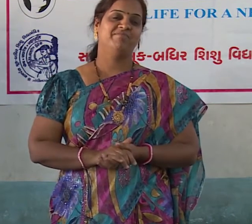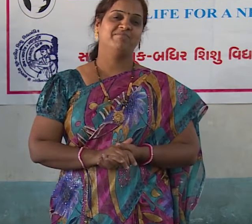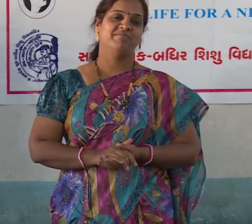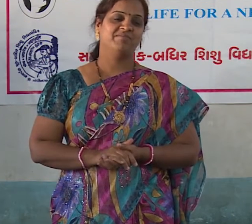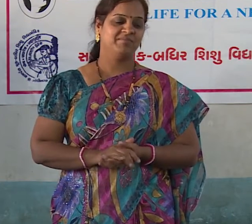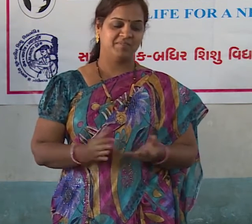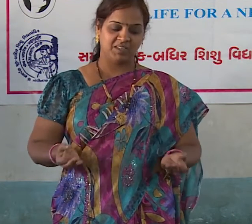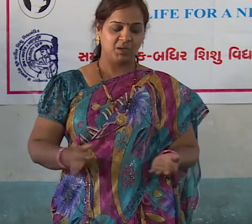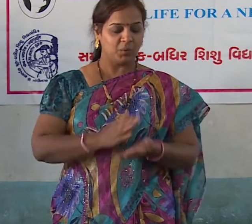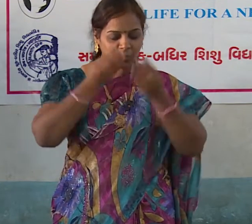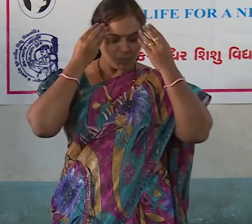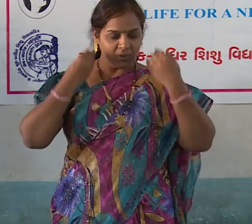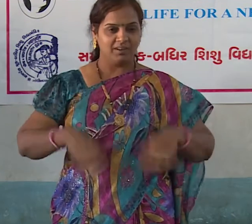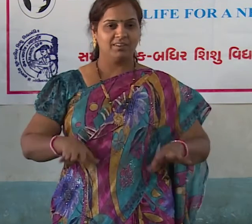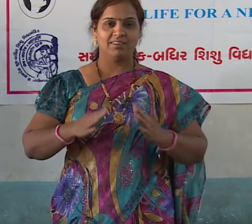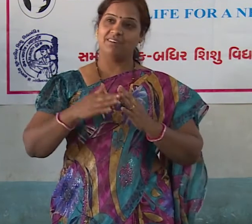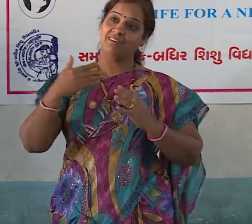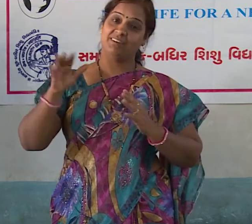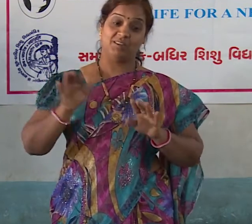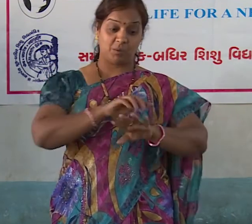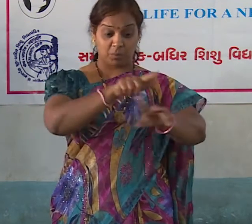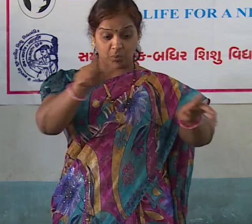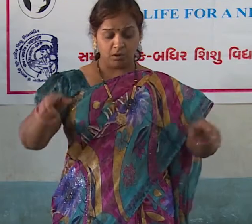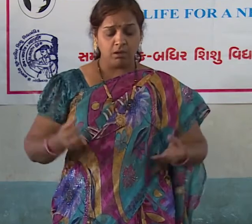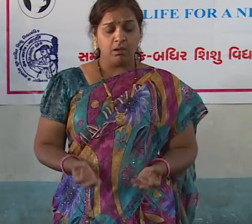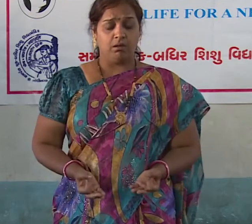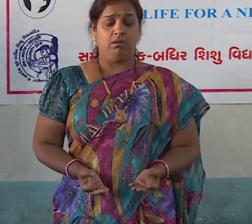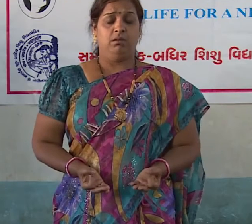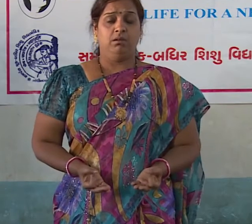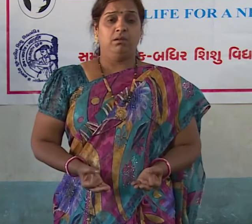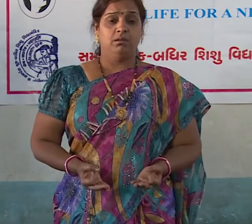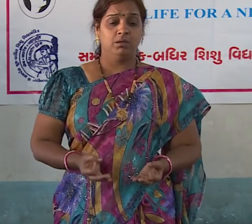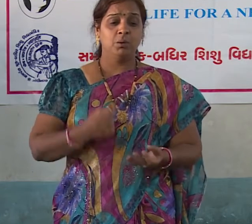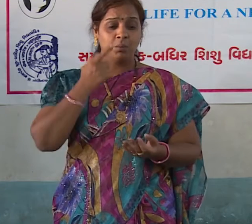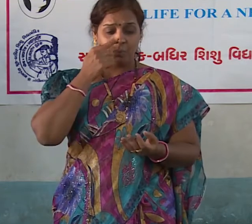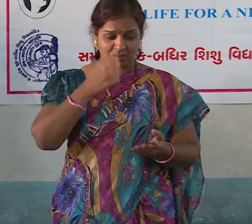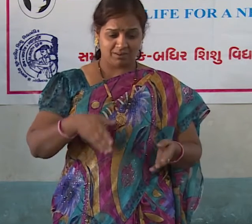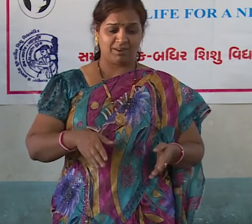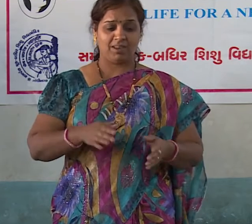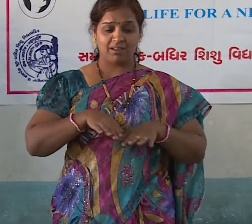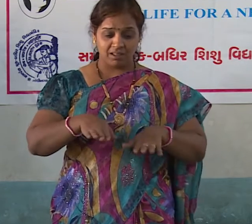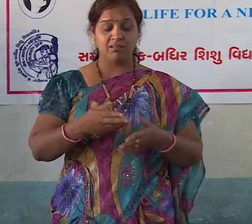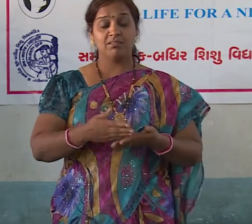ना, रसोई घर, किचन पूरा वहां आ गया, और वो वहां खाना बना रही।